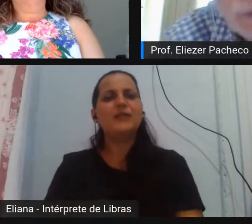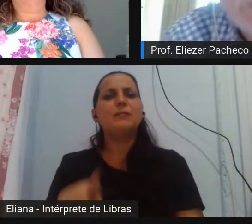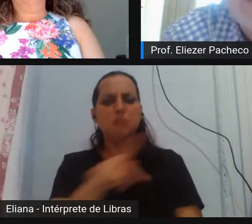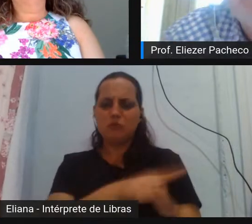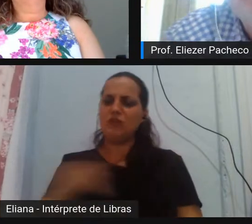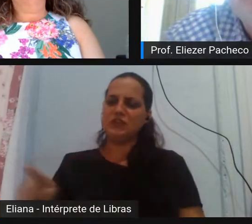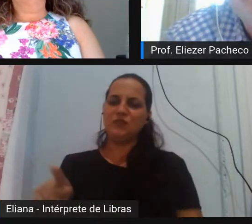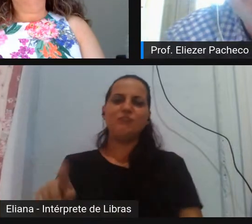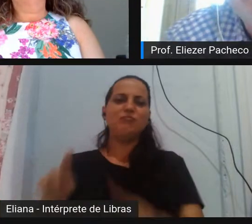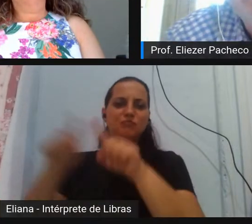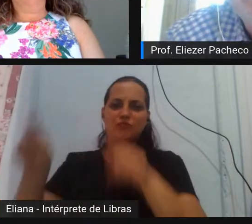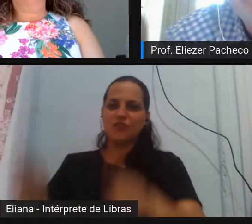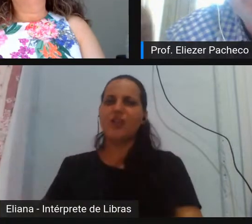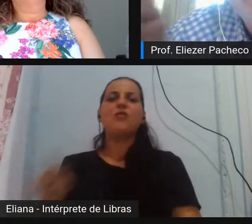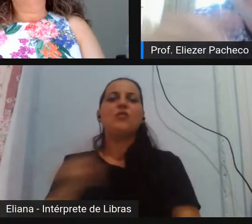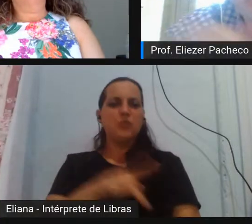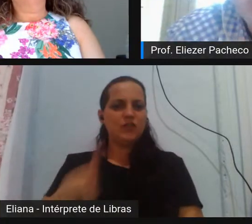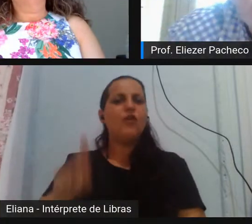o bem ou para o mal.